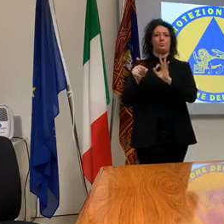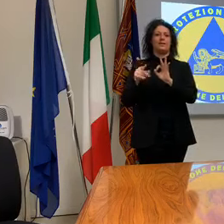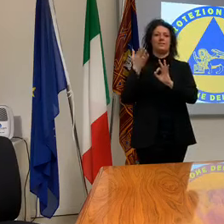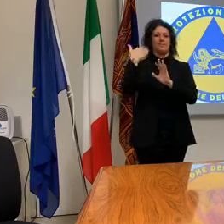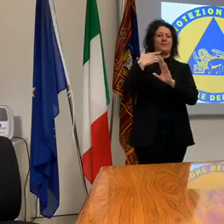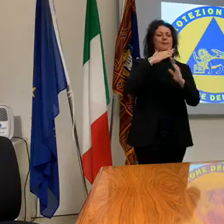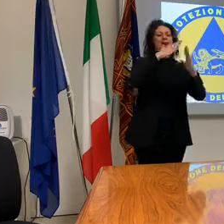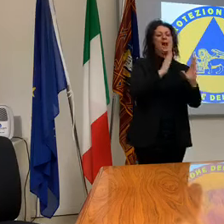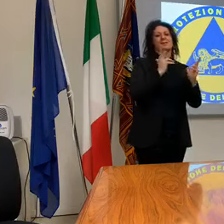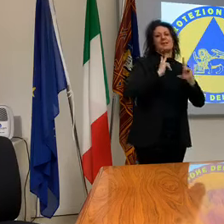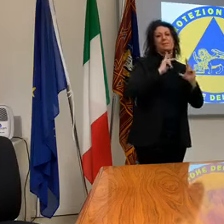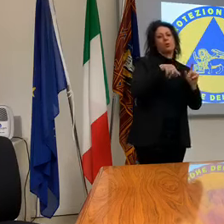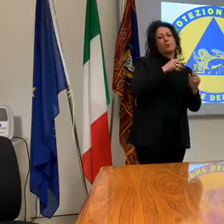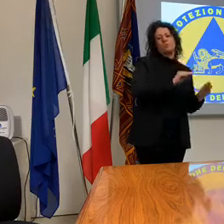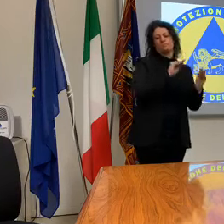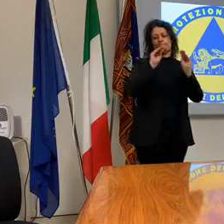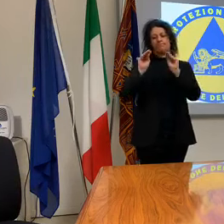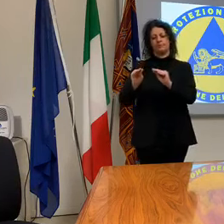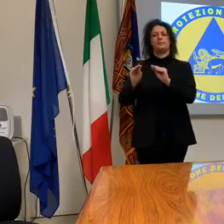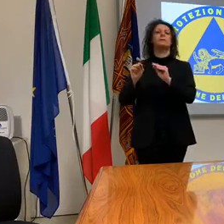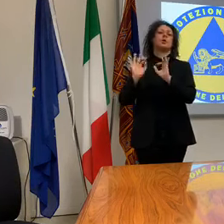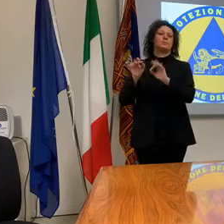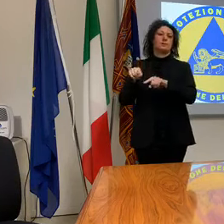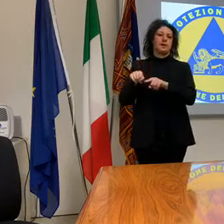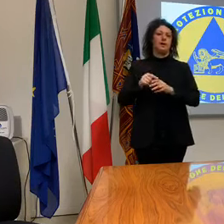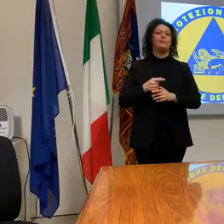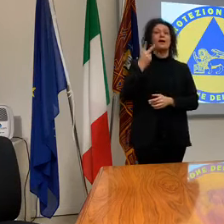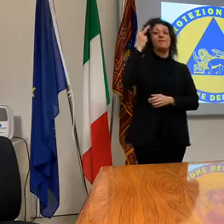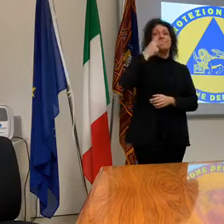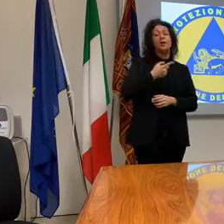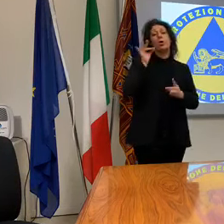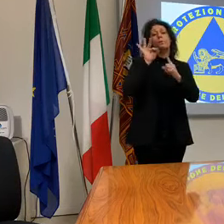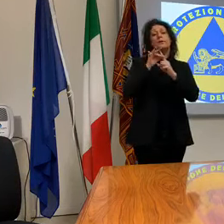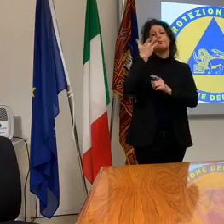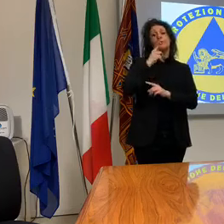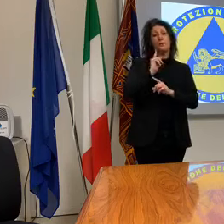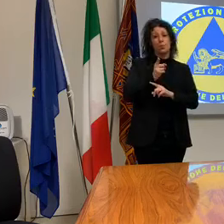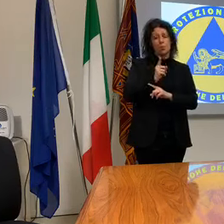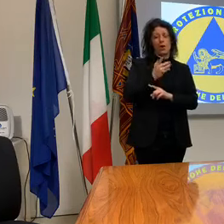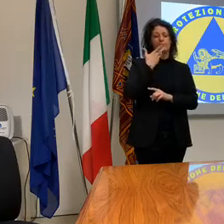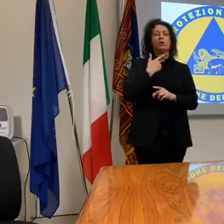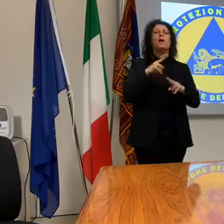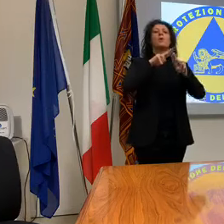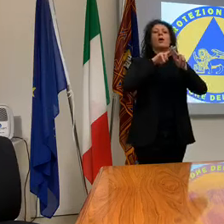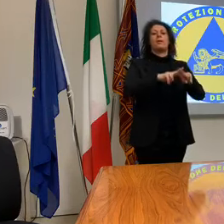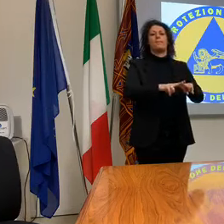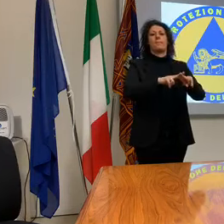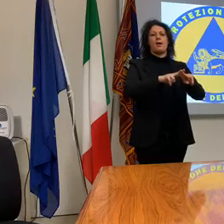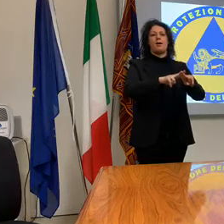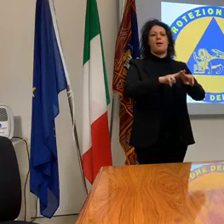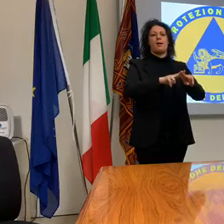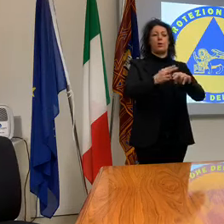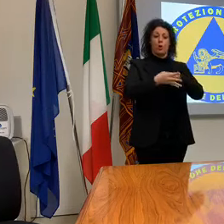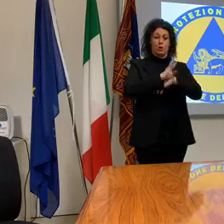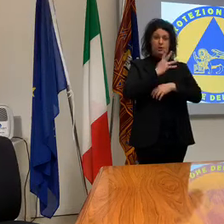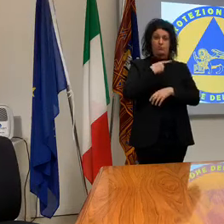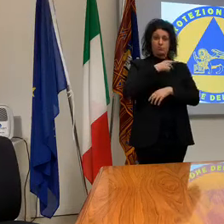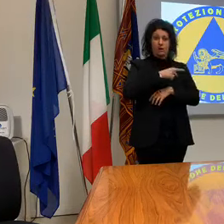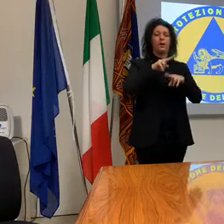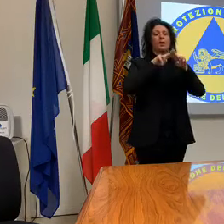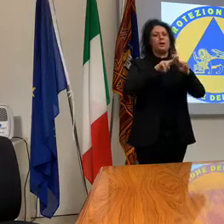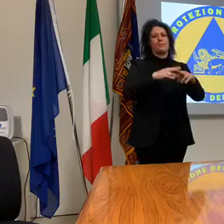ospedaliere. Se no l'intenzione è quella di mantenere questi pazienti all'interno delle strutture, isolati dal resto dei degenti che ci